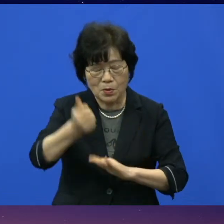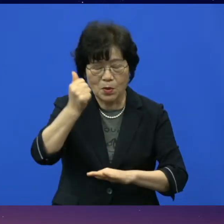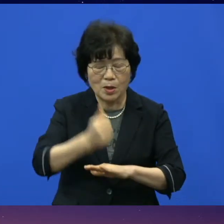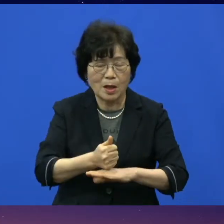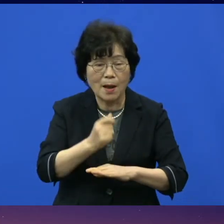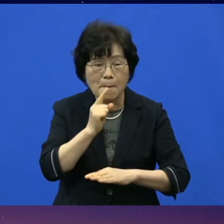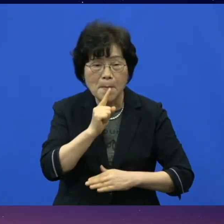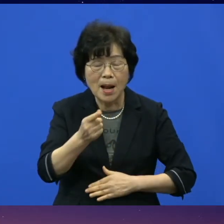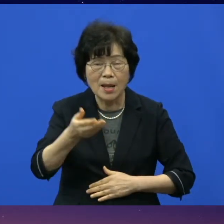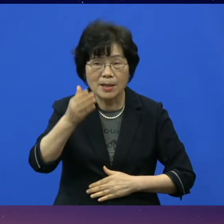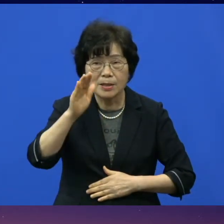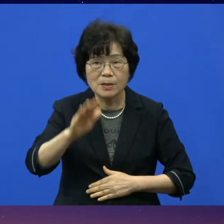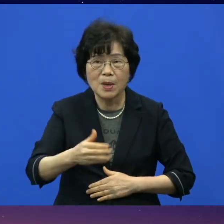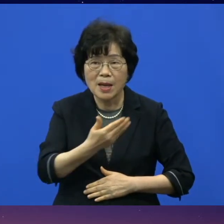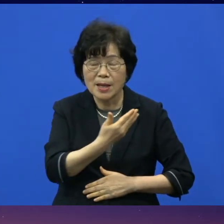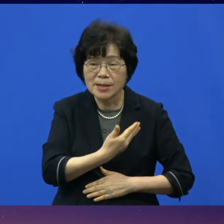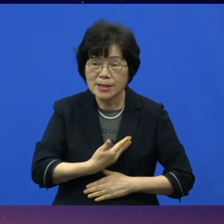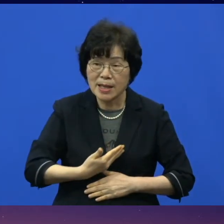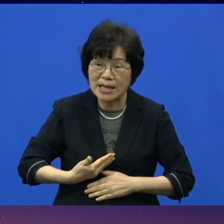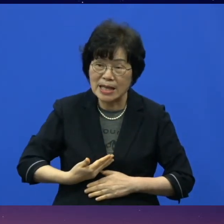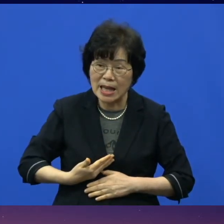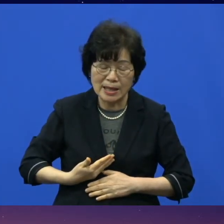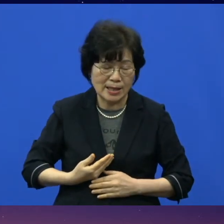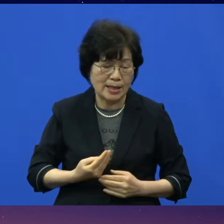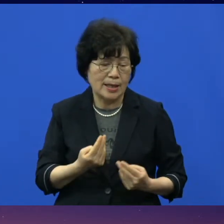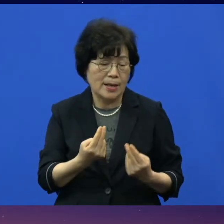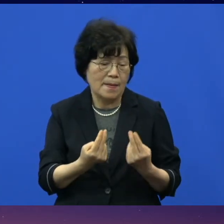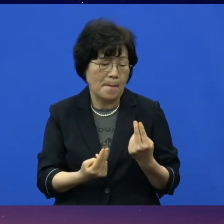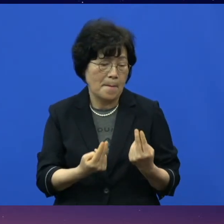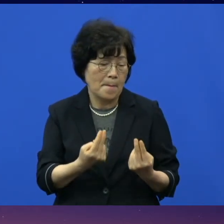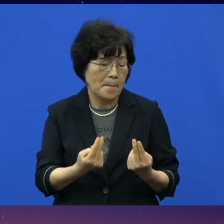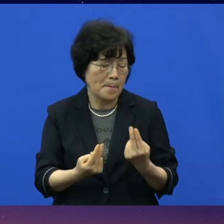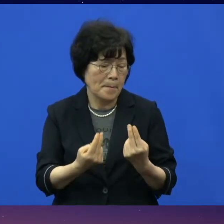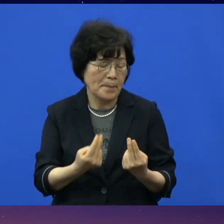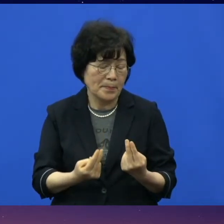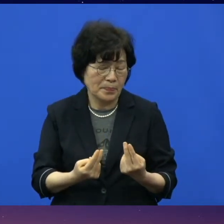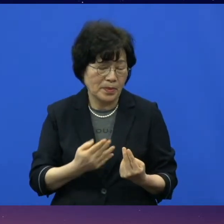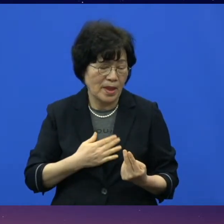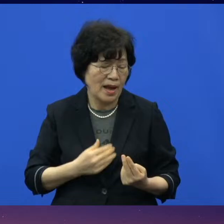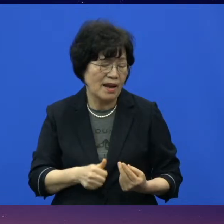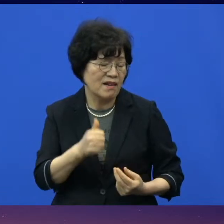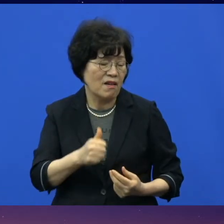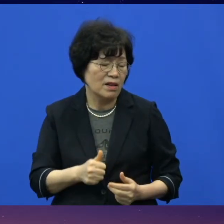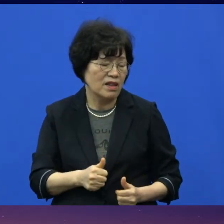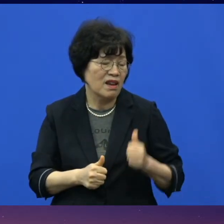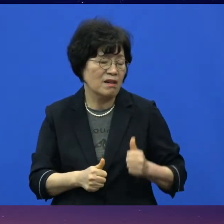그래서 여러분, 제자들끼리 왜 키재기를 해요? 왜 경쟁을 해요?